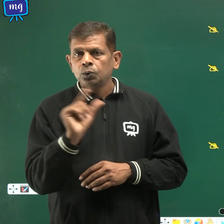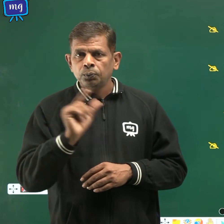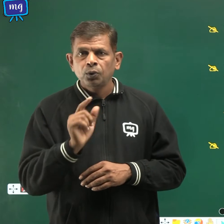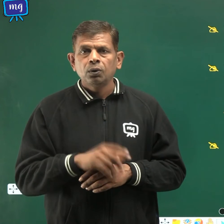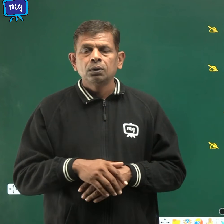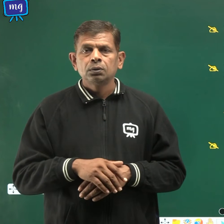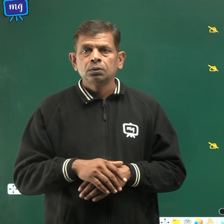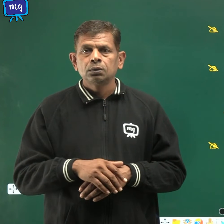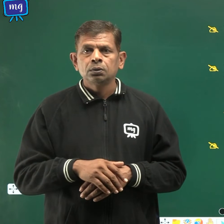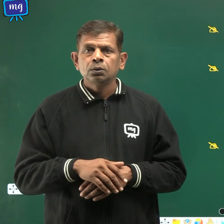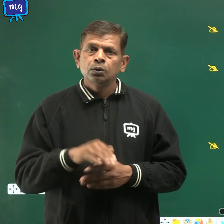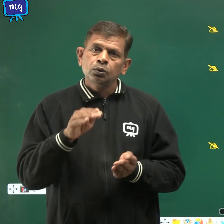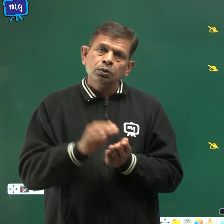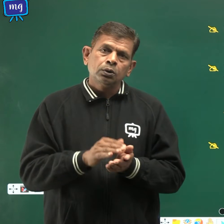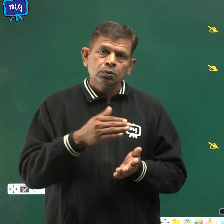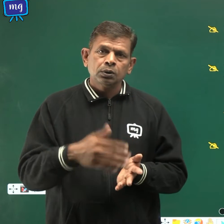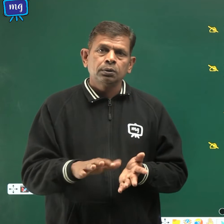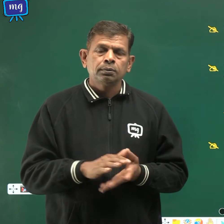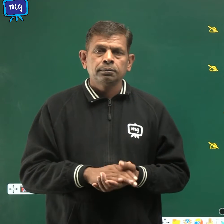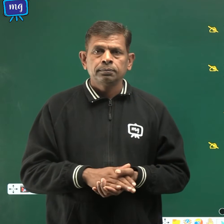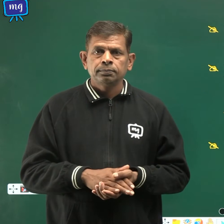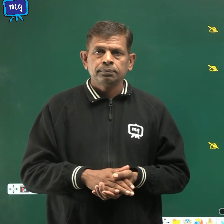उपयोग सुरक्षित होता है।